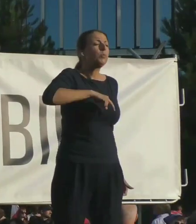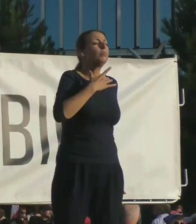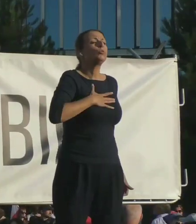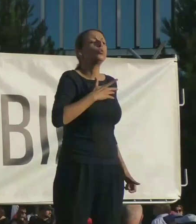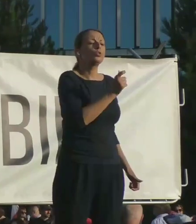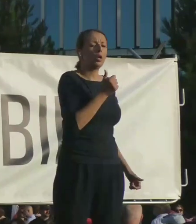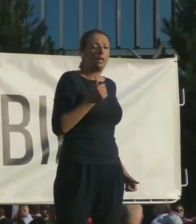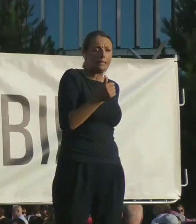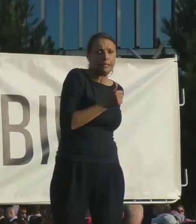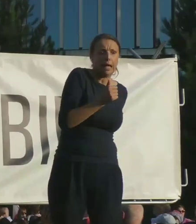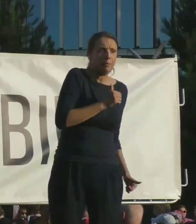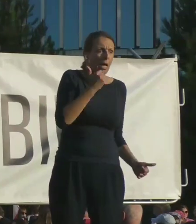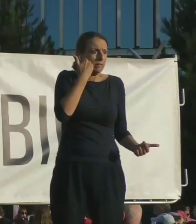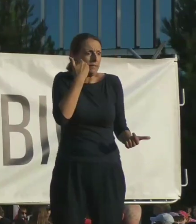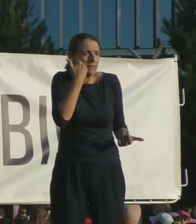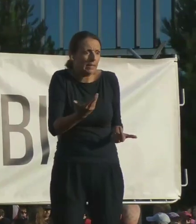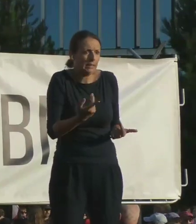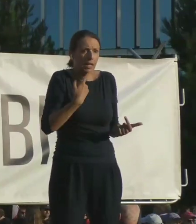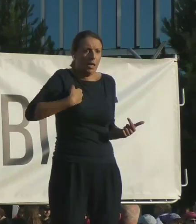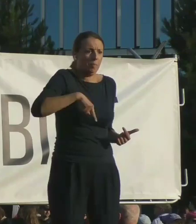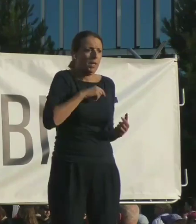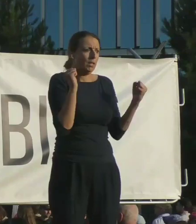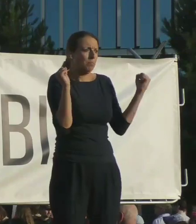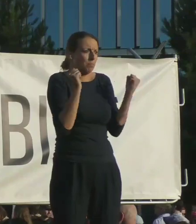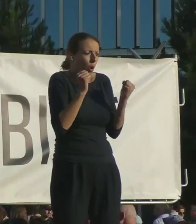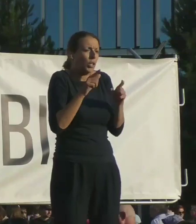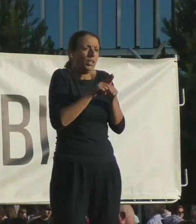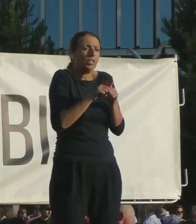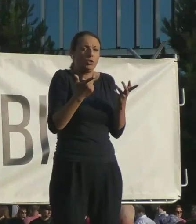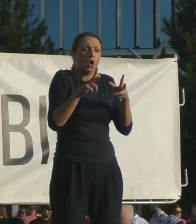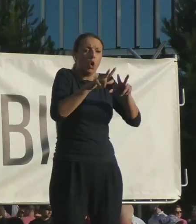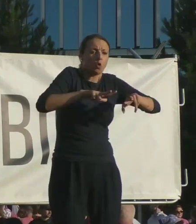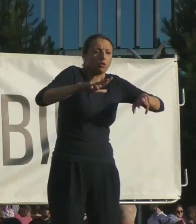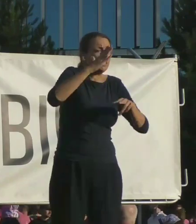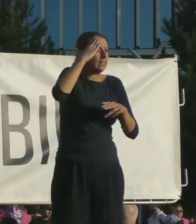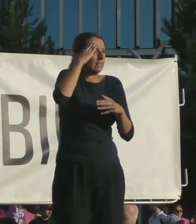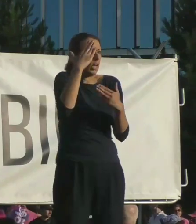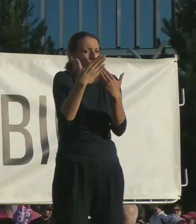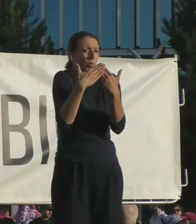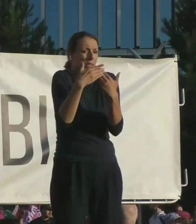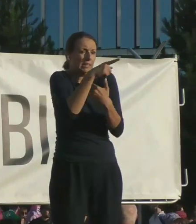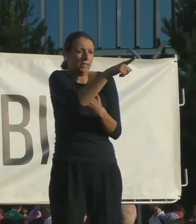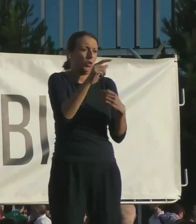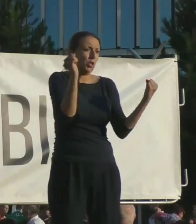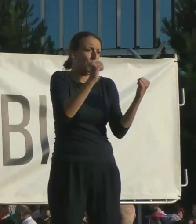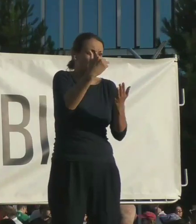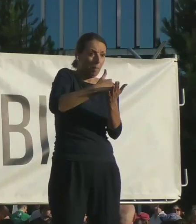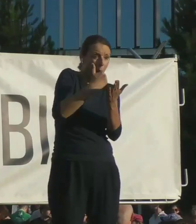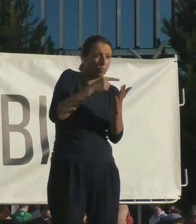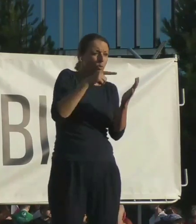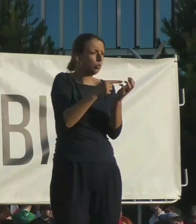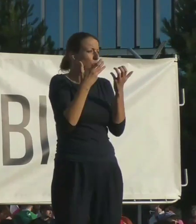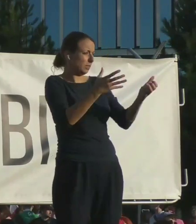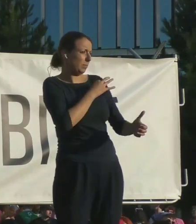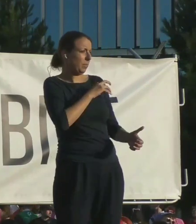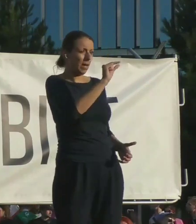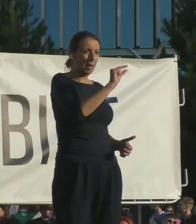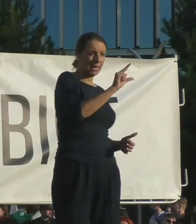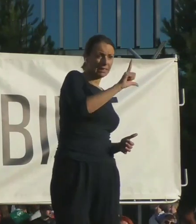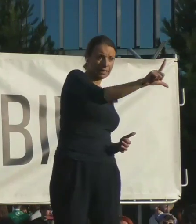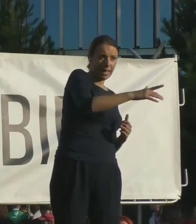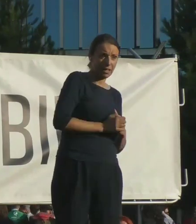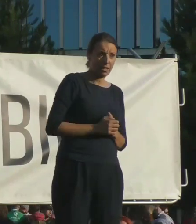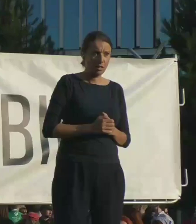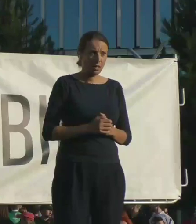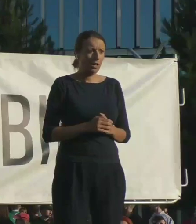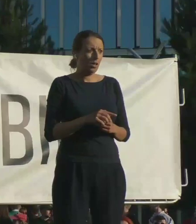same, zawstydzone, żebyśmy się bały i żeby nasi bliscy bali się nam pomagać. Tego chce PSL, który do spółki z PiS-em i